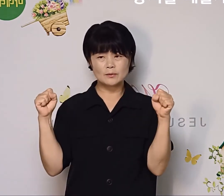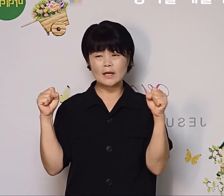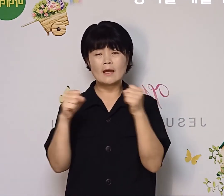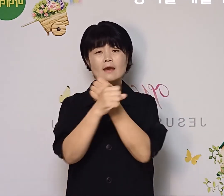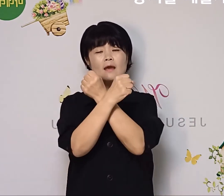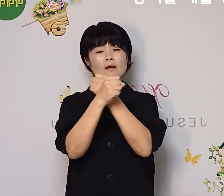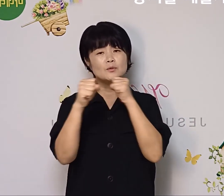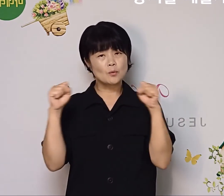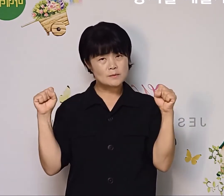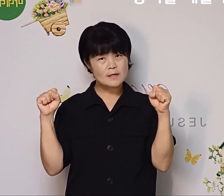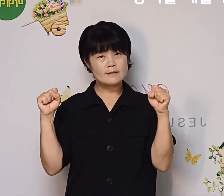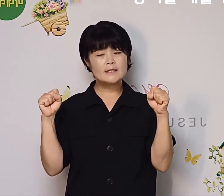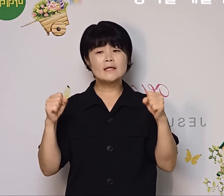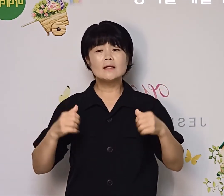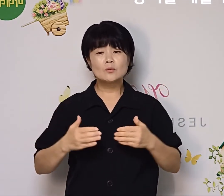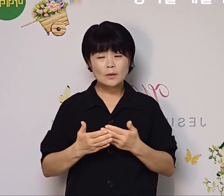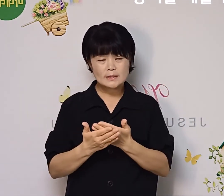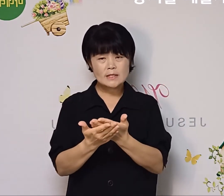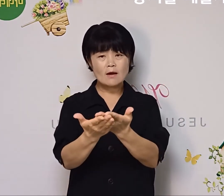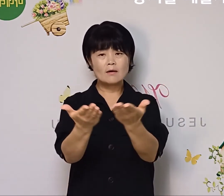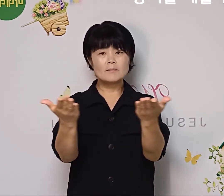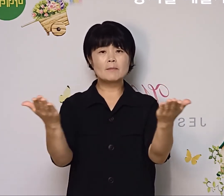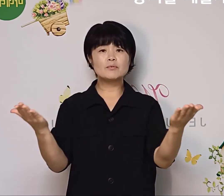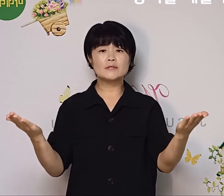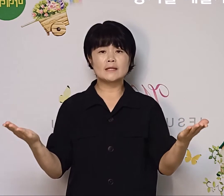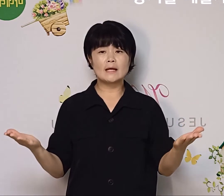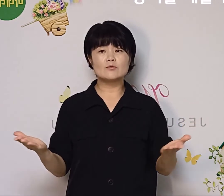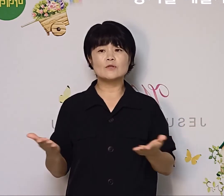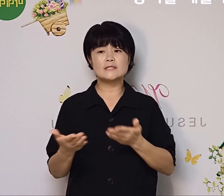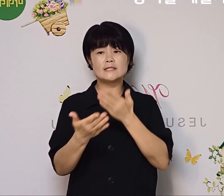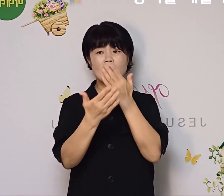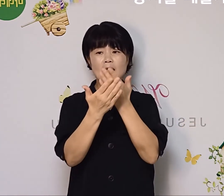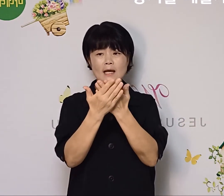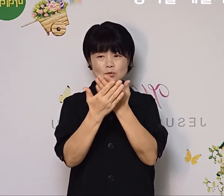이렇게 용서를 똑같죠? 베풀게 나누어지게 하소서.